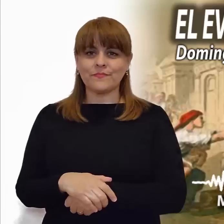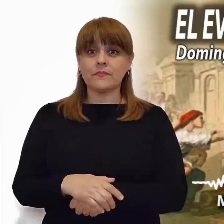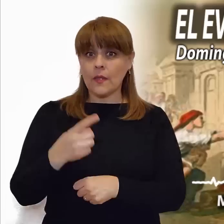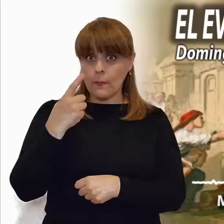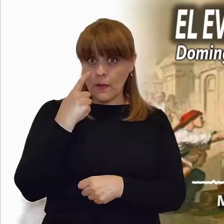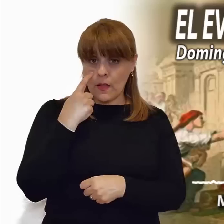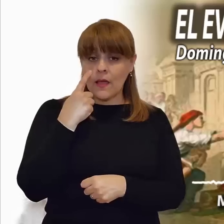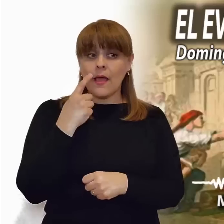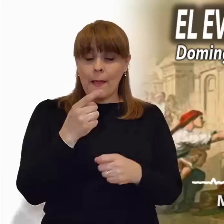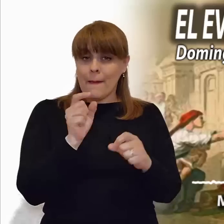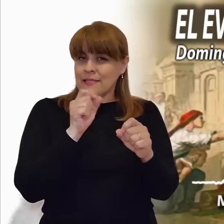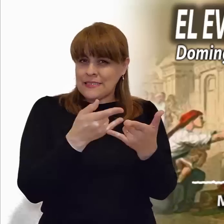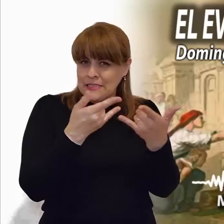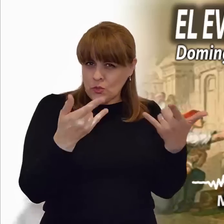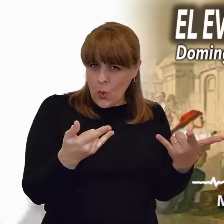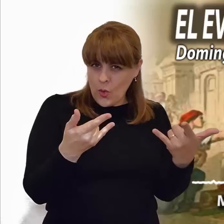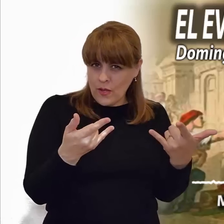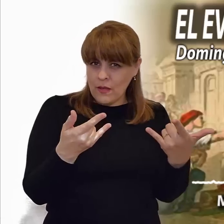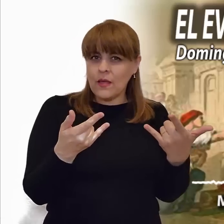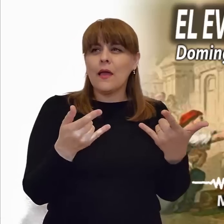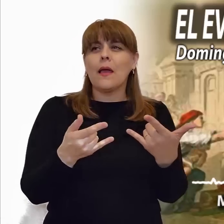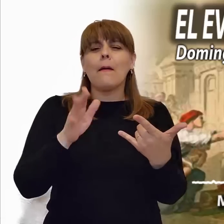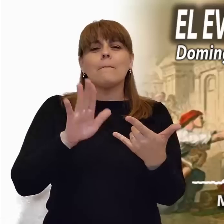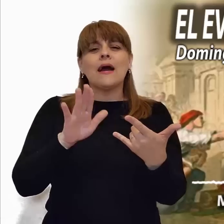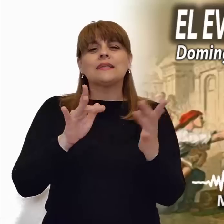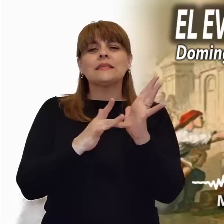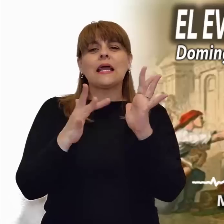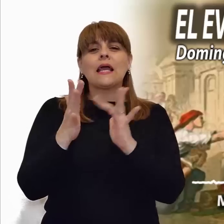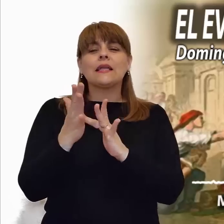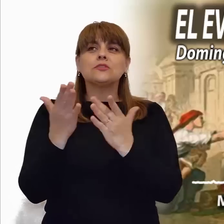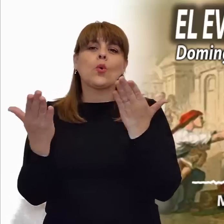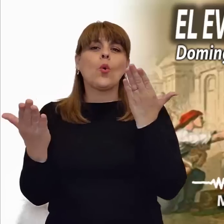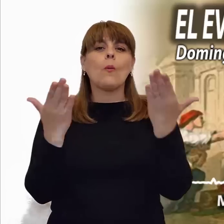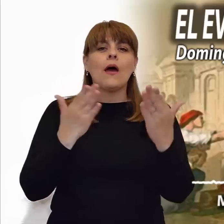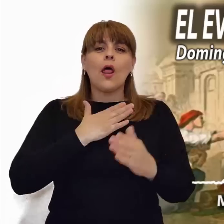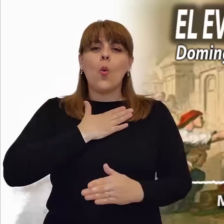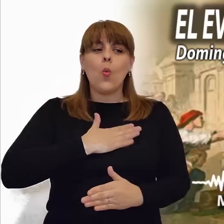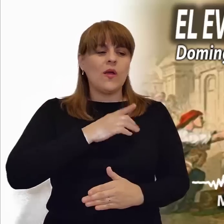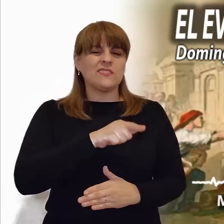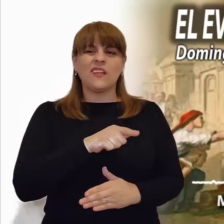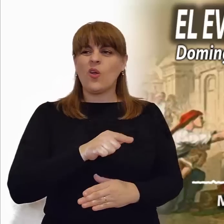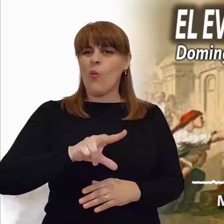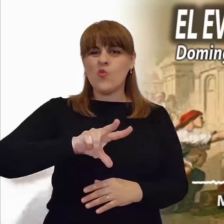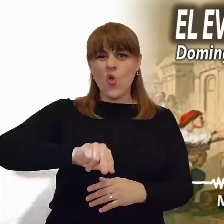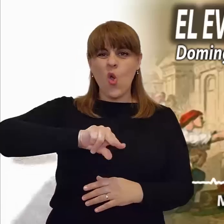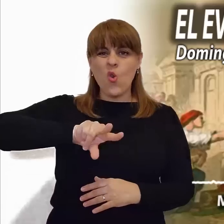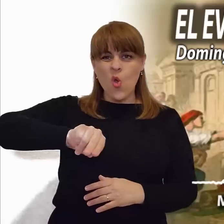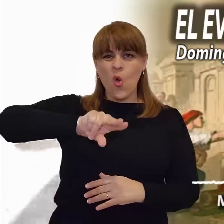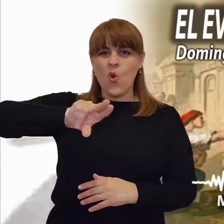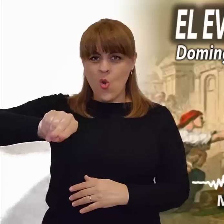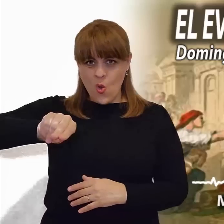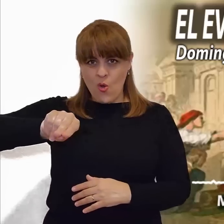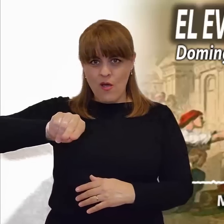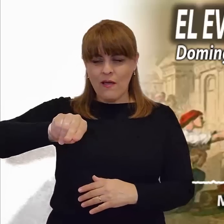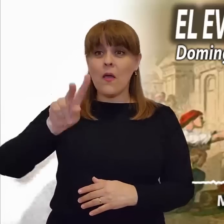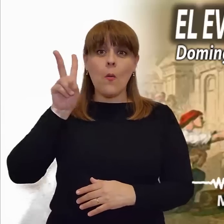donde Jesús no escatima endosarle a Dios un traje de juez inicuo que a regañadientes y molesto accede a las